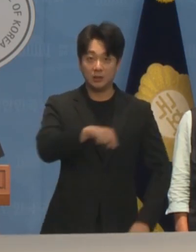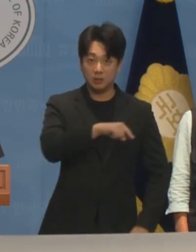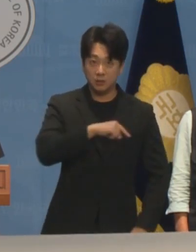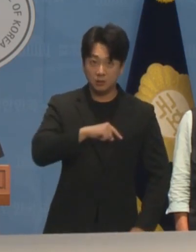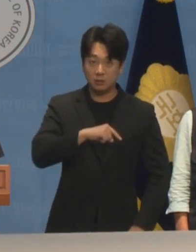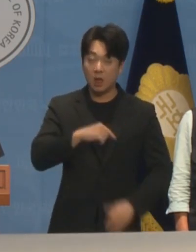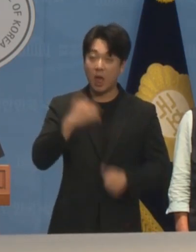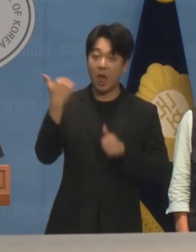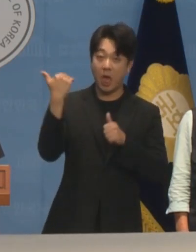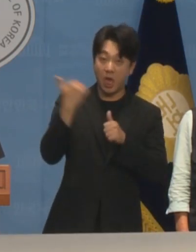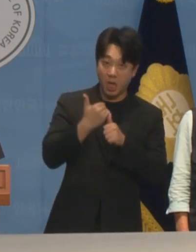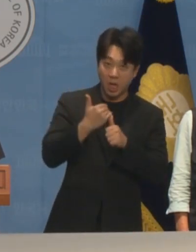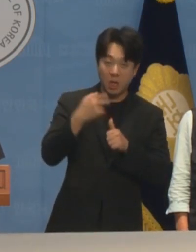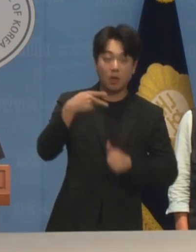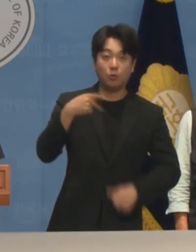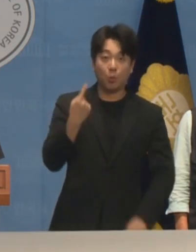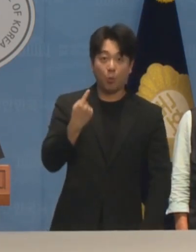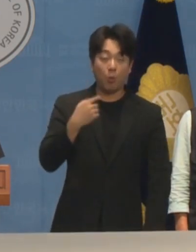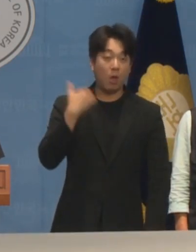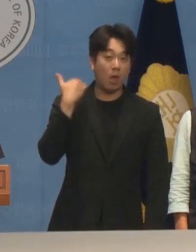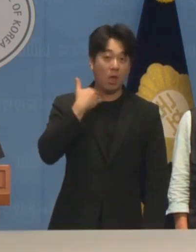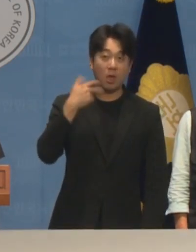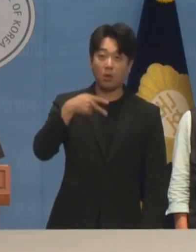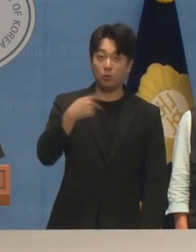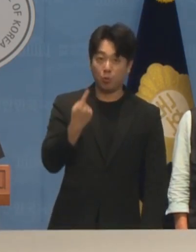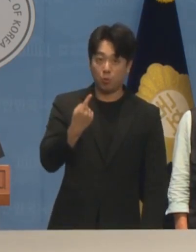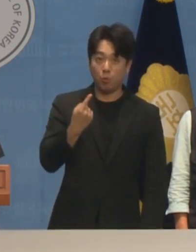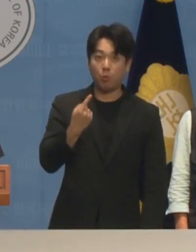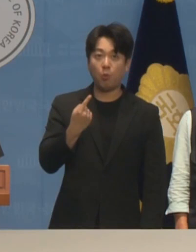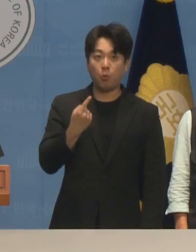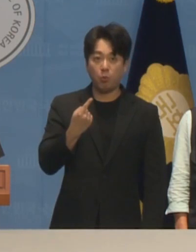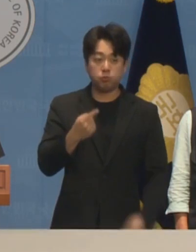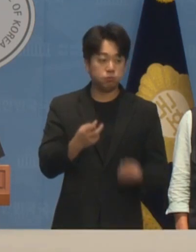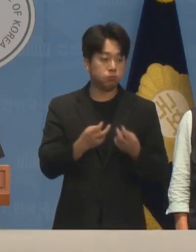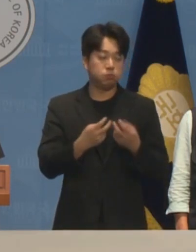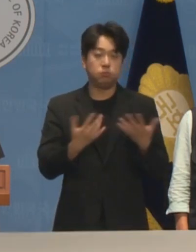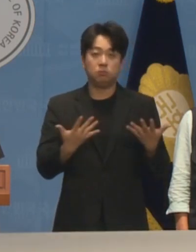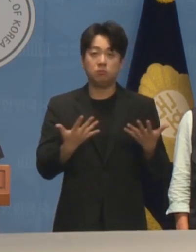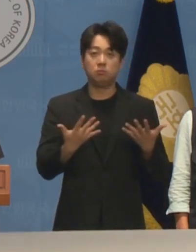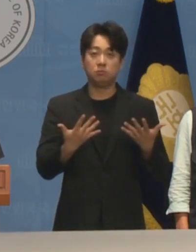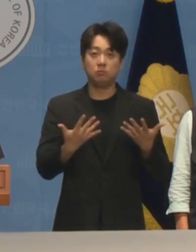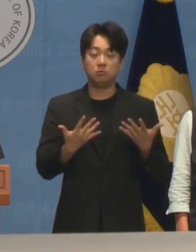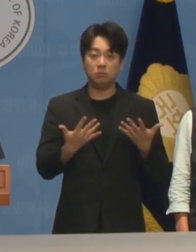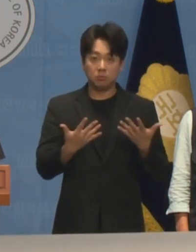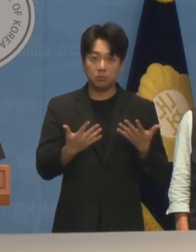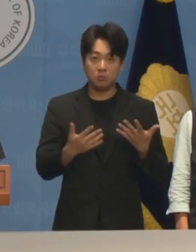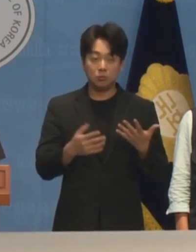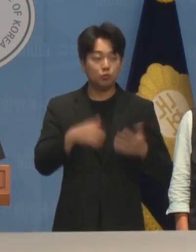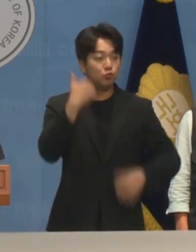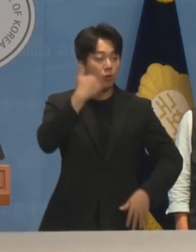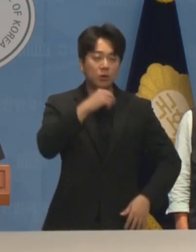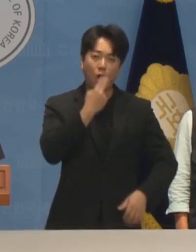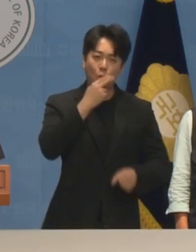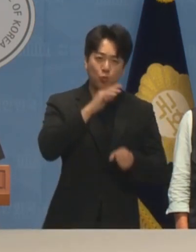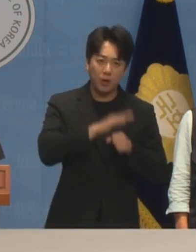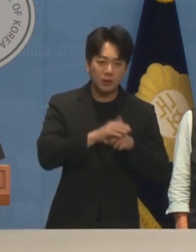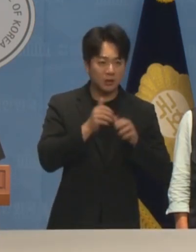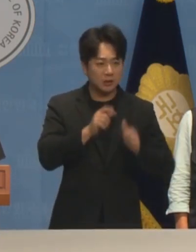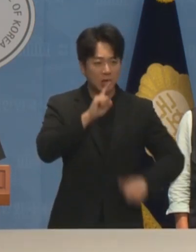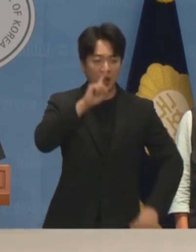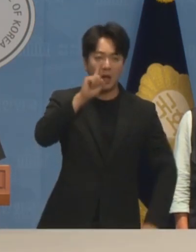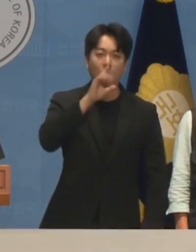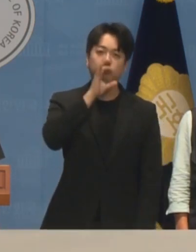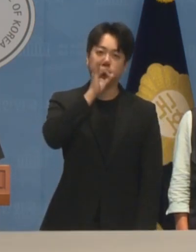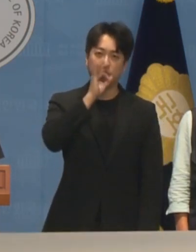당하더라도, 죽어나가더라도, 다치더라도, 그 어떤 부당한 일을 하더라도 어디 하나 가서 말할 수 있는